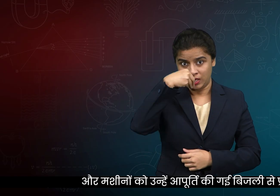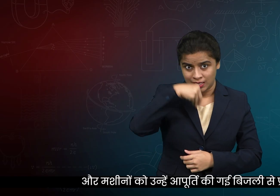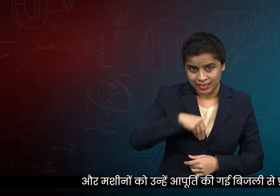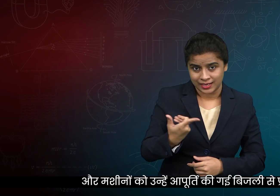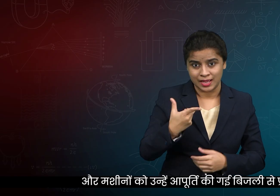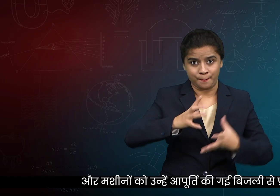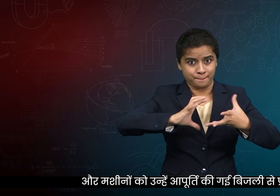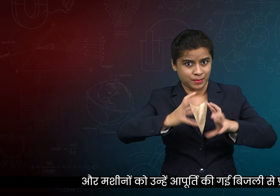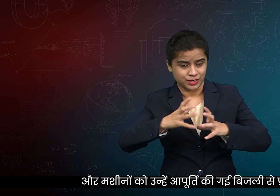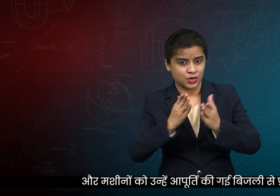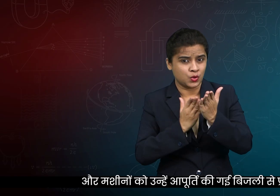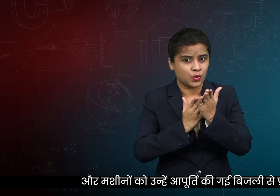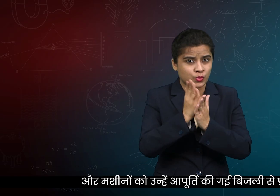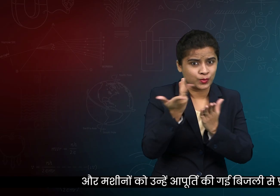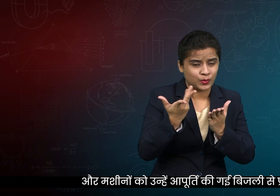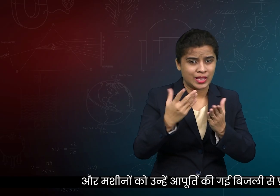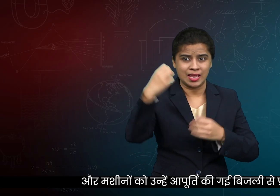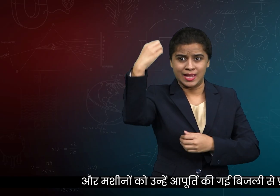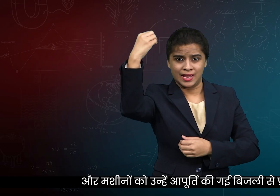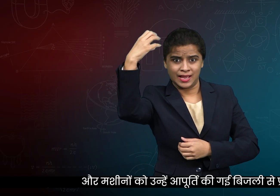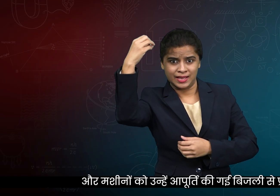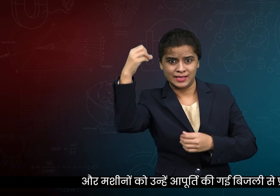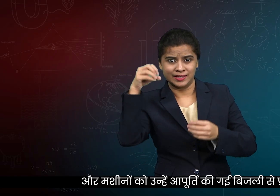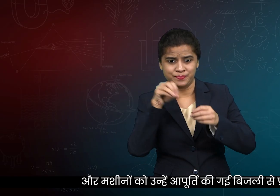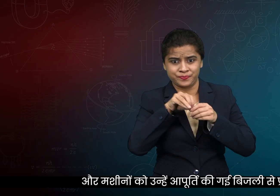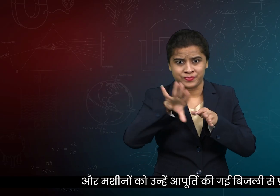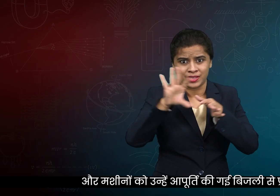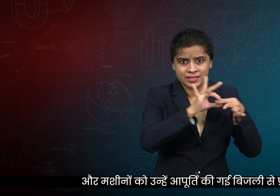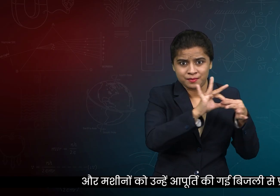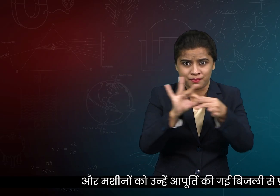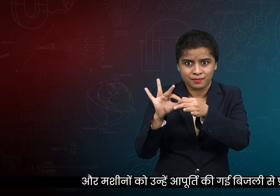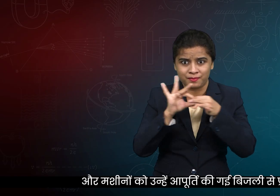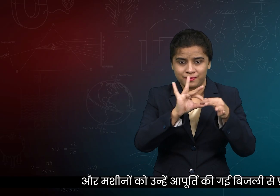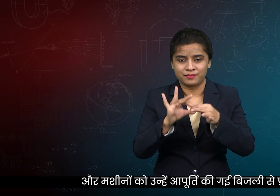उन्हें आपूर्ति की गई बिजली से प्राप्त होती है।